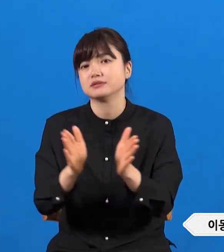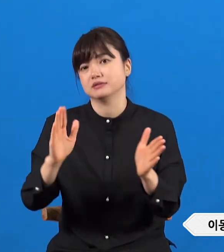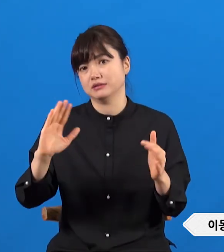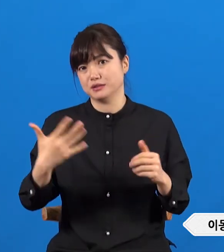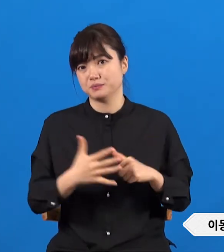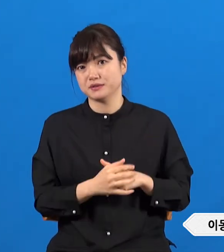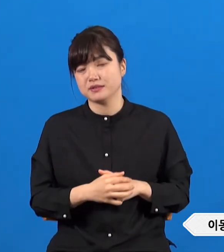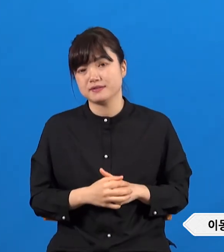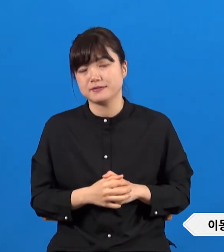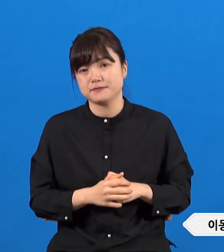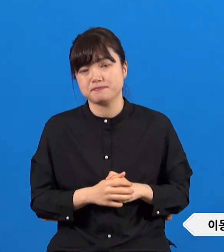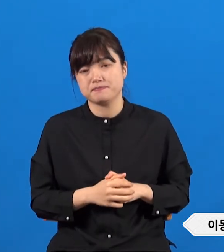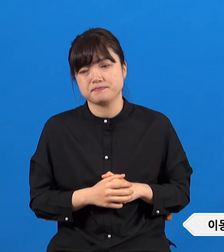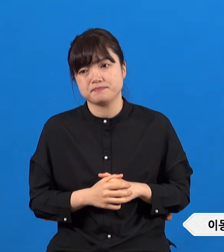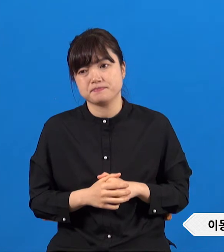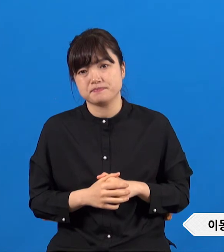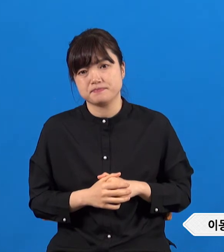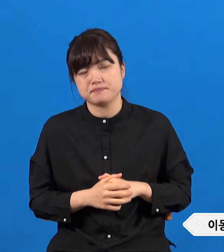것입니다.